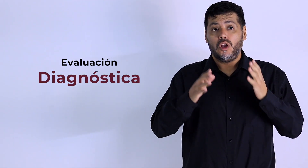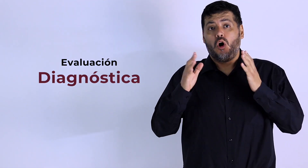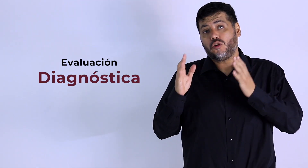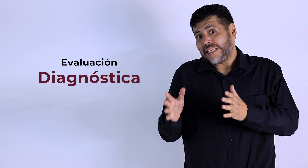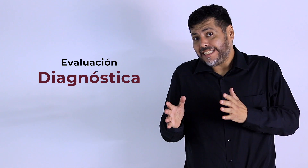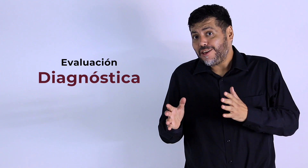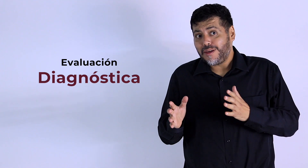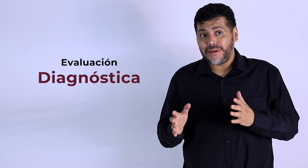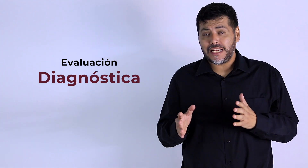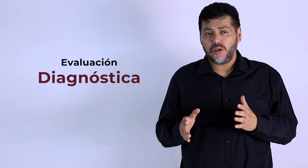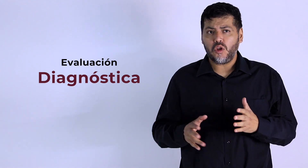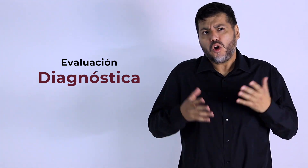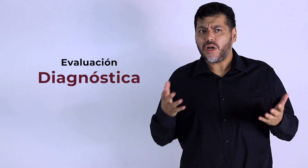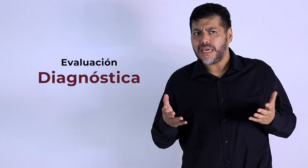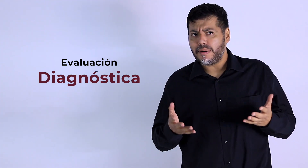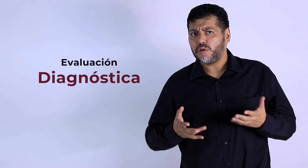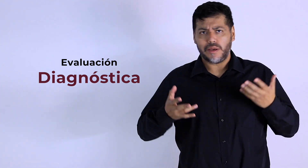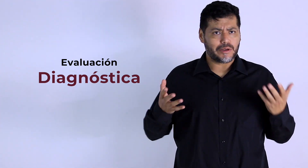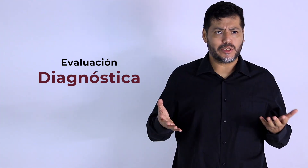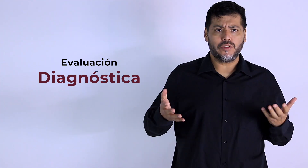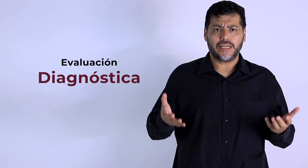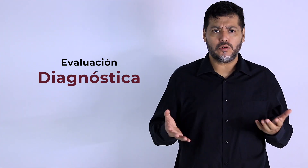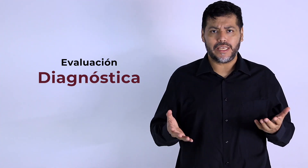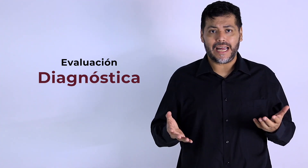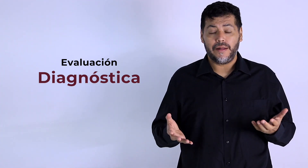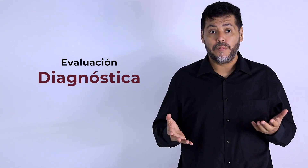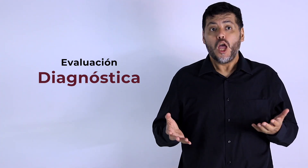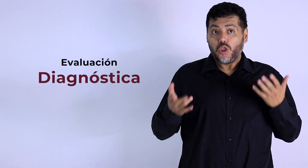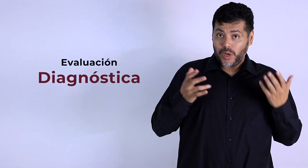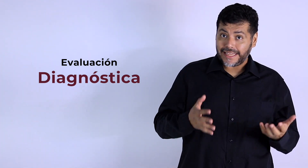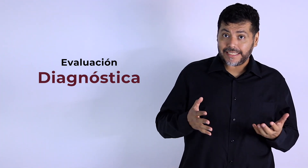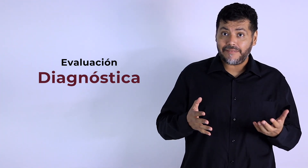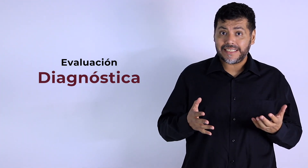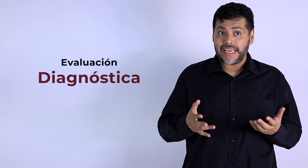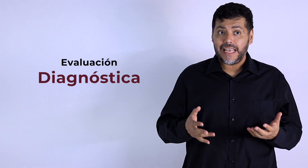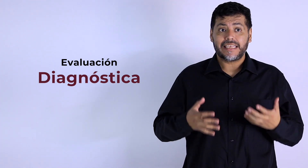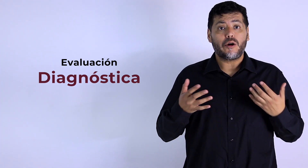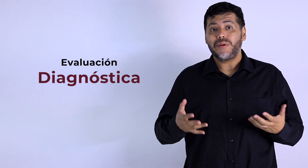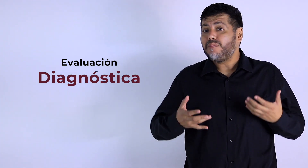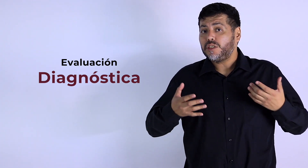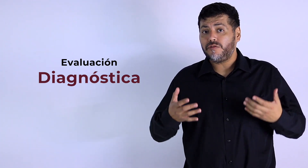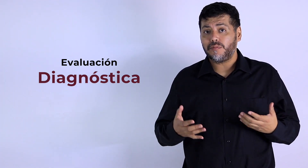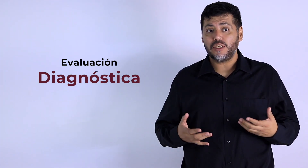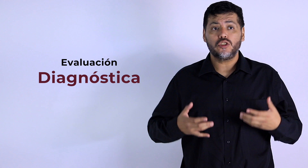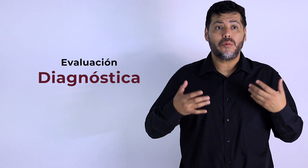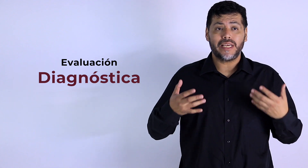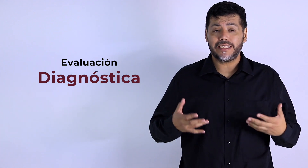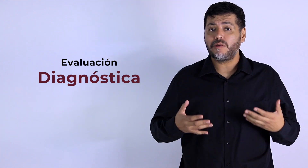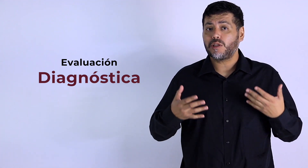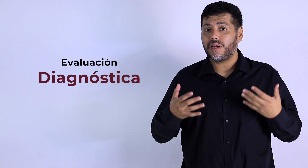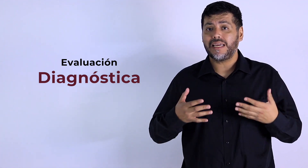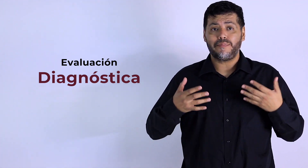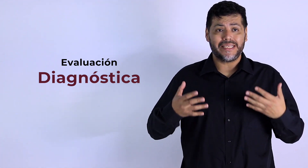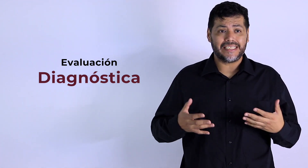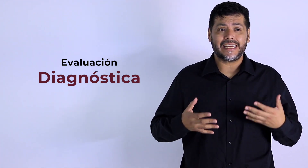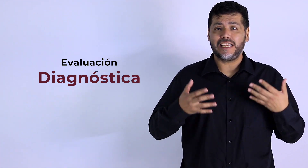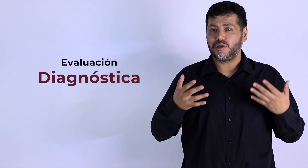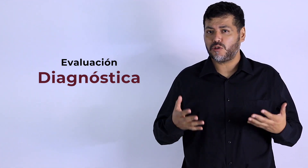o rediseño de planeación o lo que llamamos de evaluación diagnóstica. Durante esta fase, recopilamos información sobre el estado actual del aprendizaje de nuestros